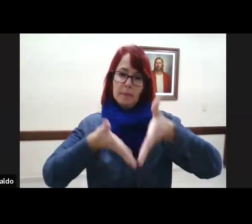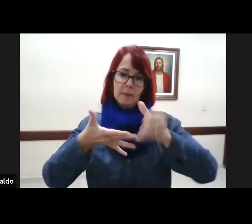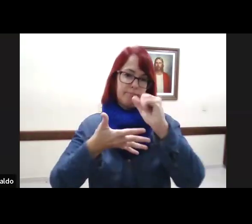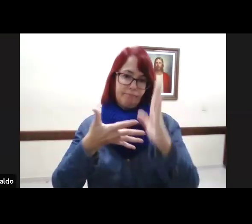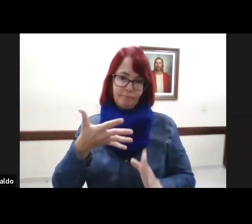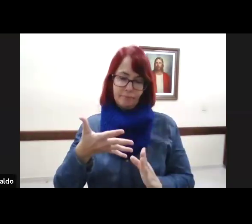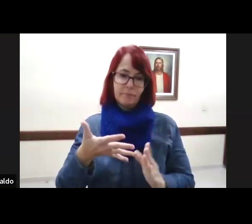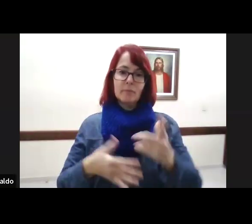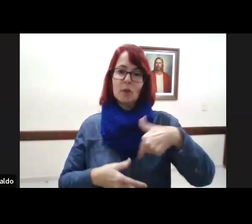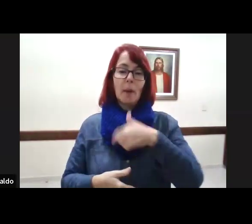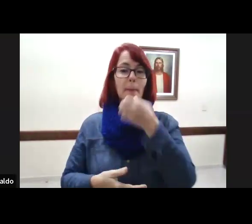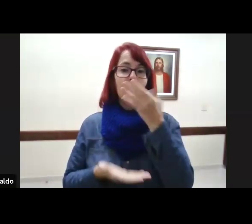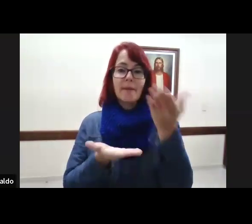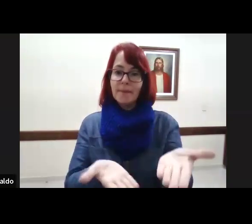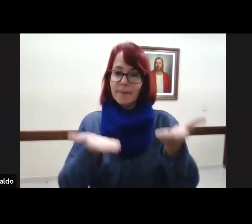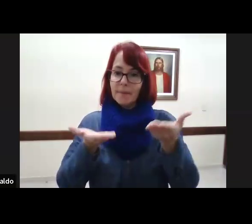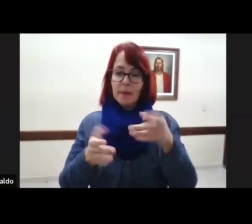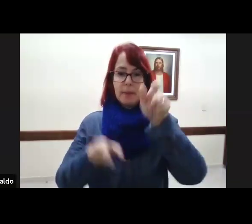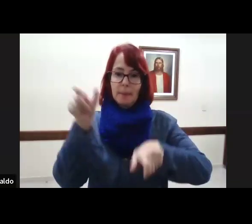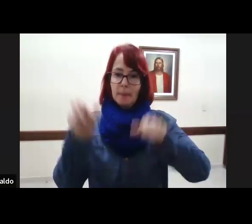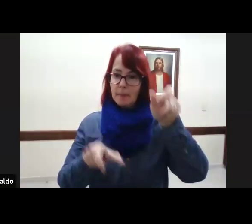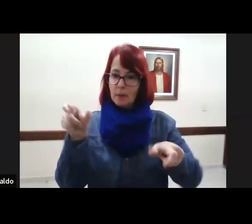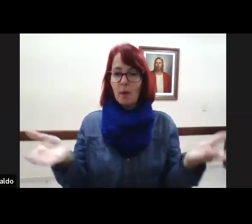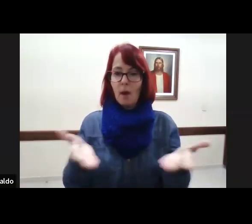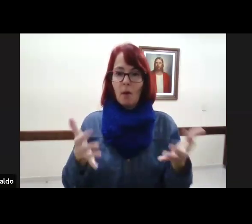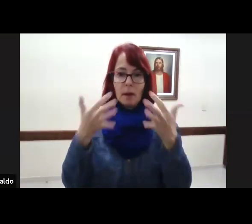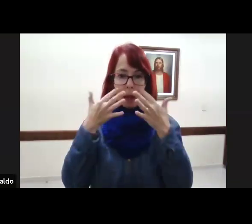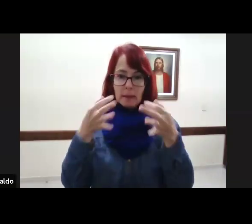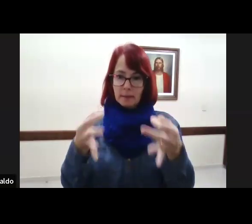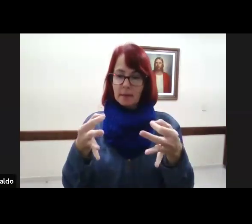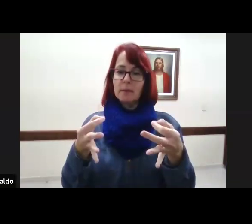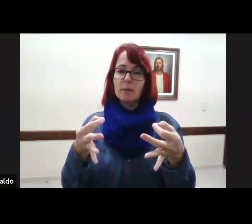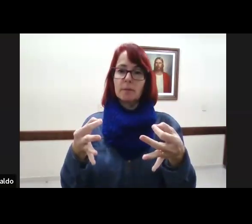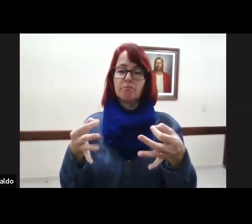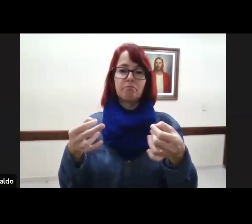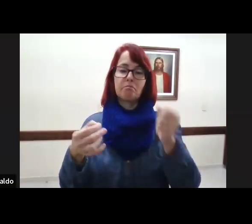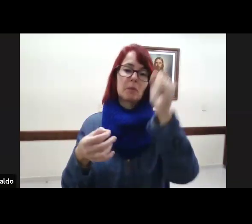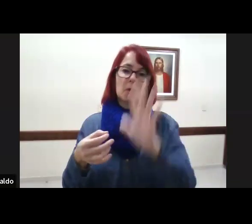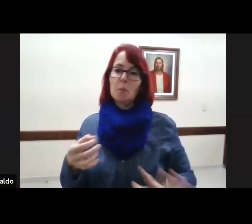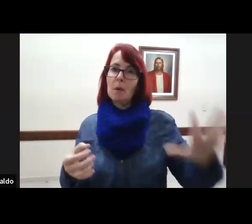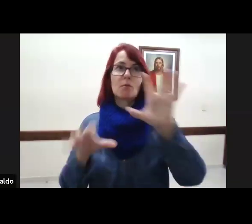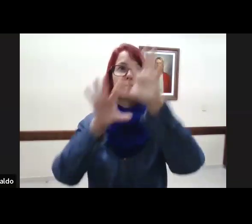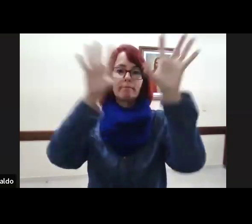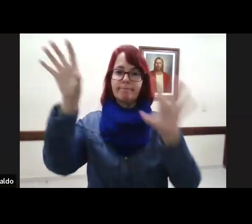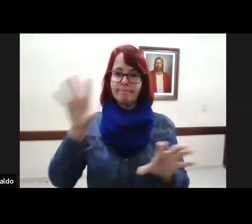E então fazemos todos bem-vindos àqueles que nos assistem de qualquer lugar do país.